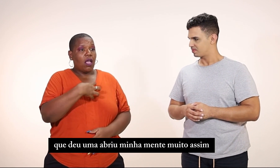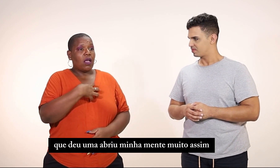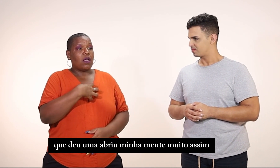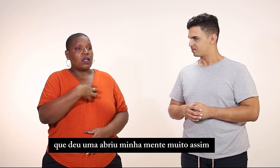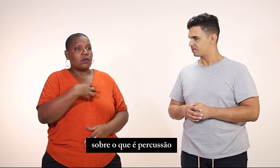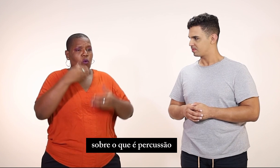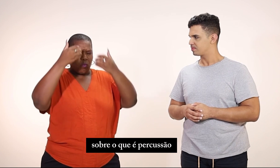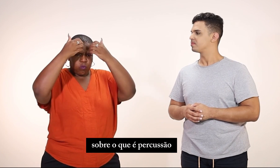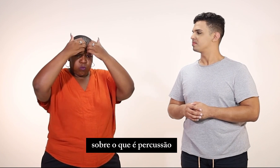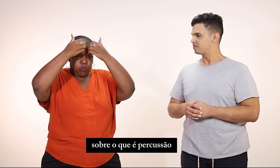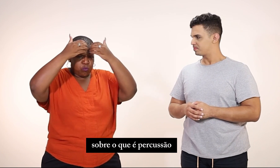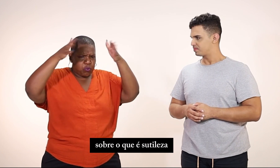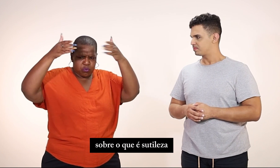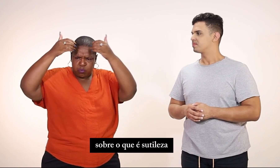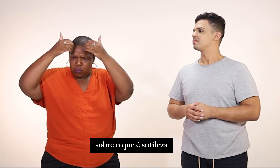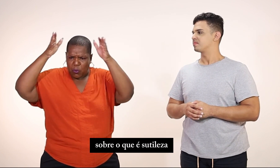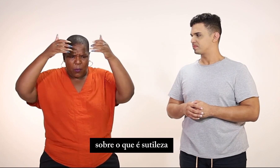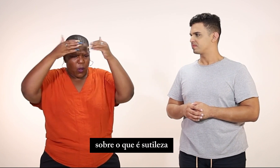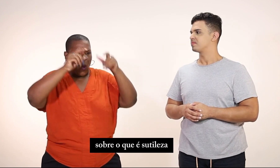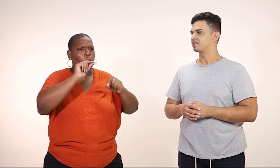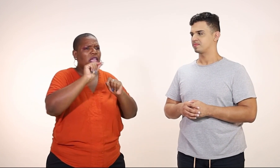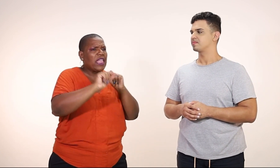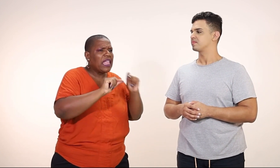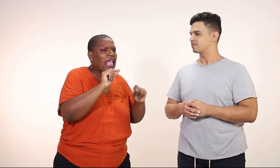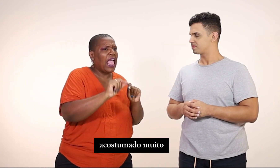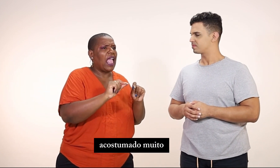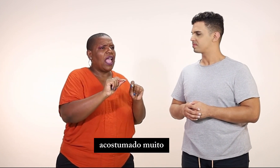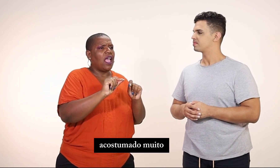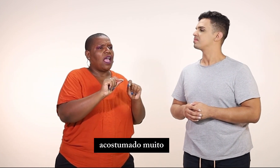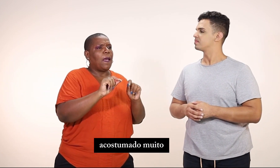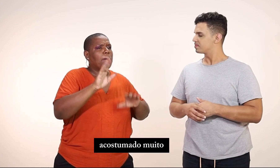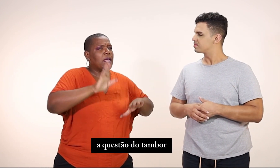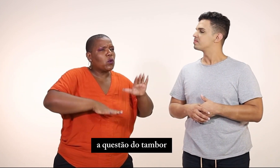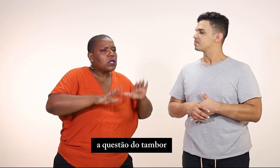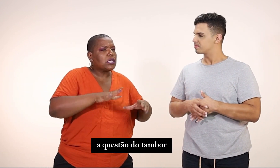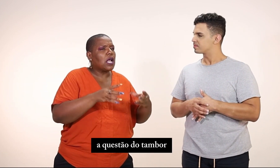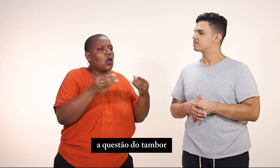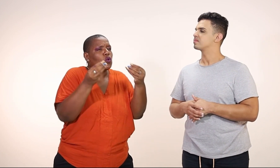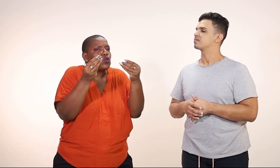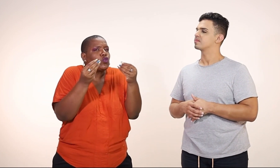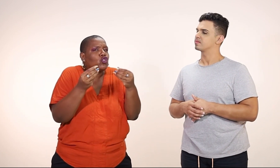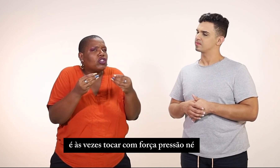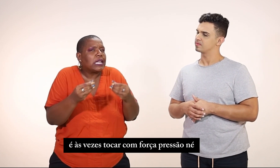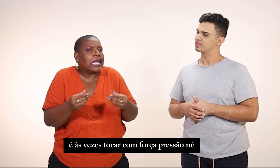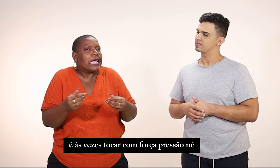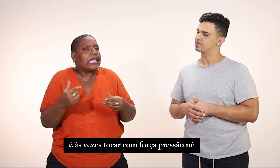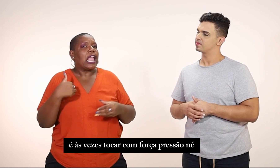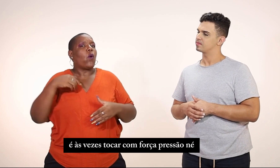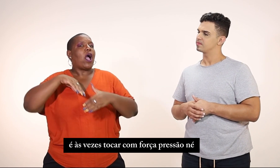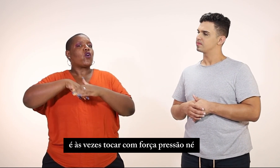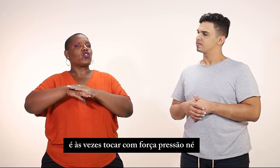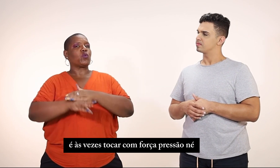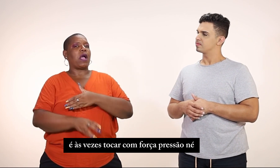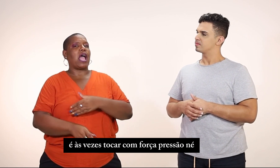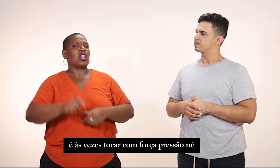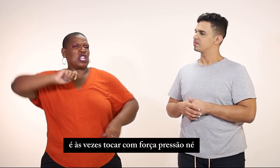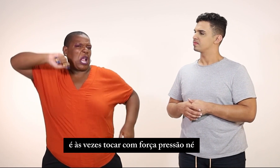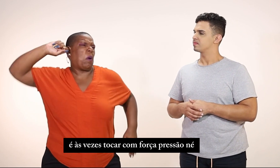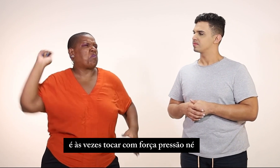assim, sobre o que é percussão, sobre o que é sutileza, acostumado muito à questão do tambor, às vezes tocar com força. Pressão, né? E